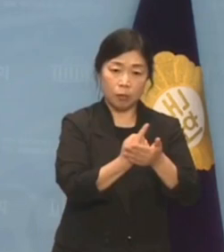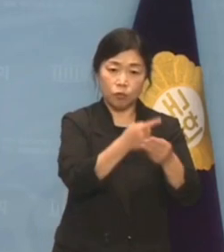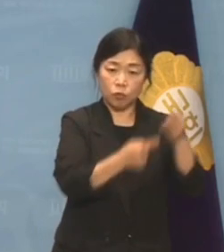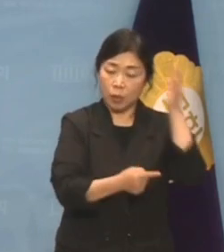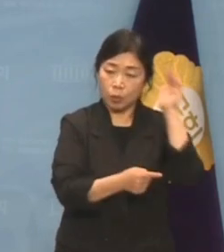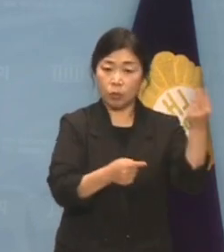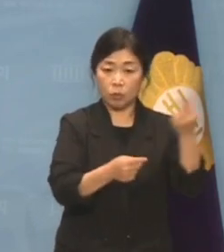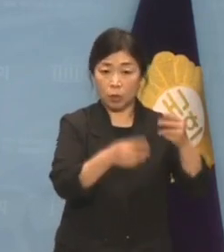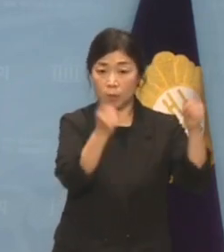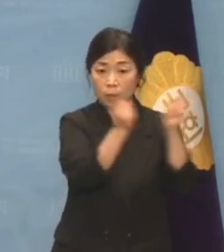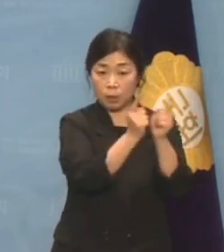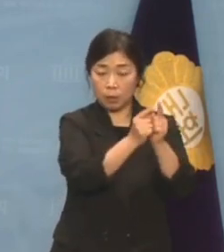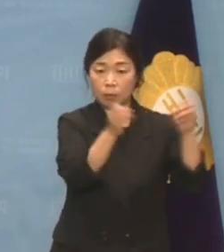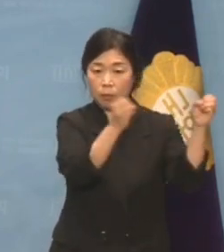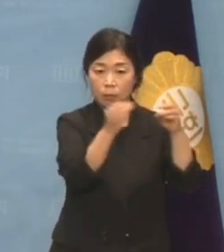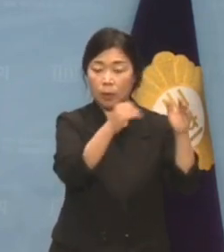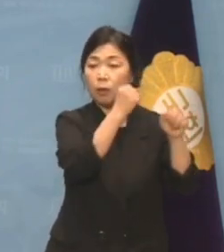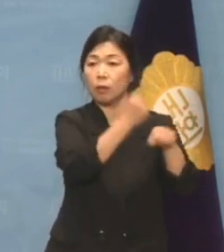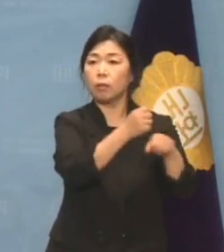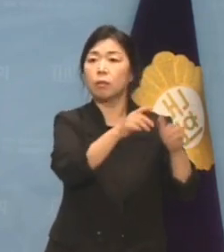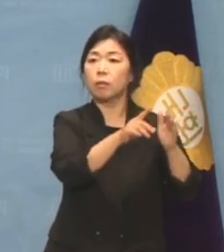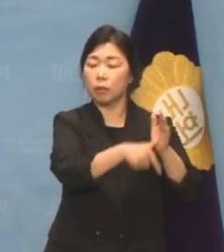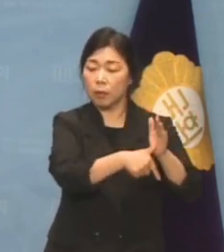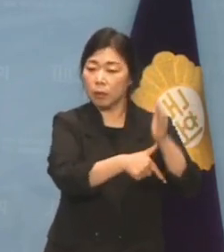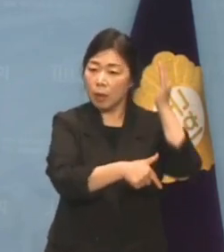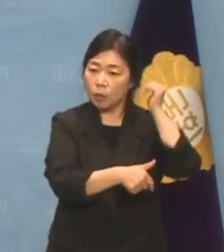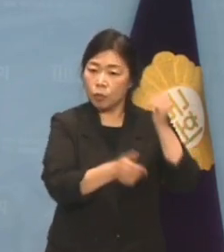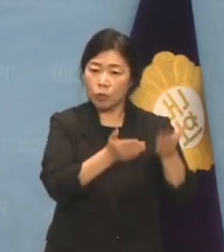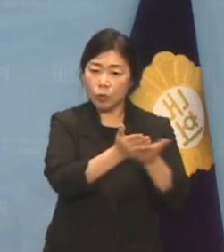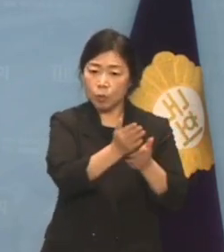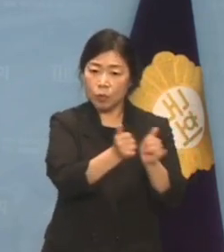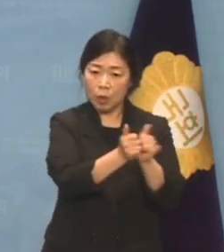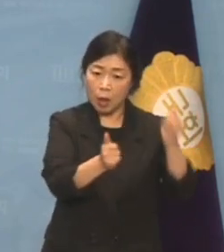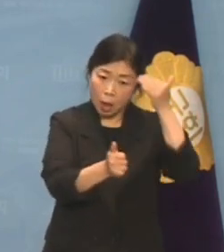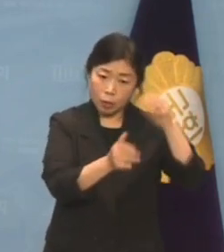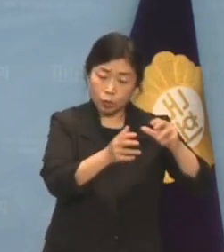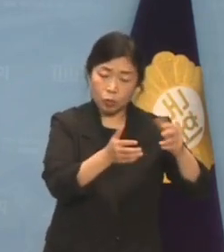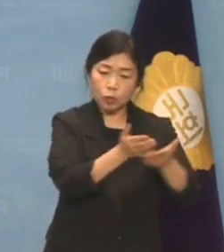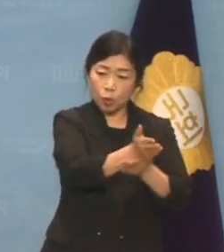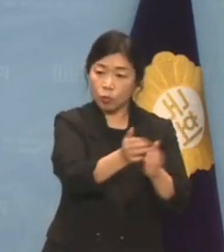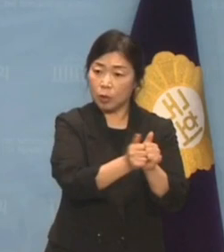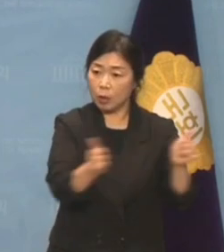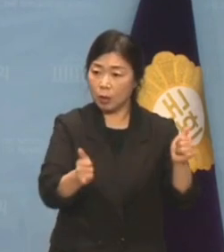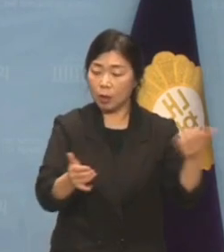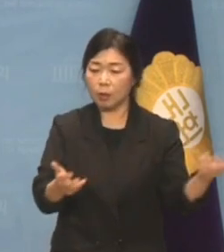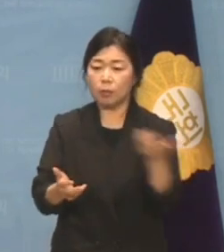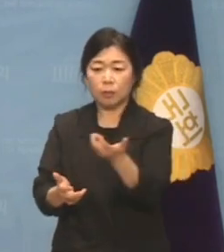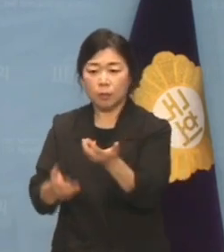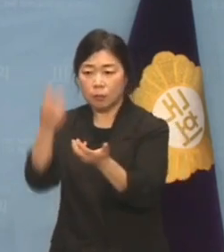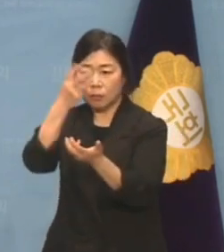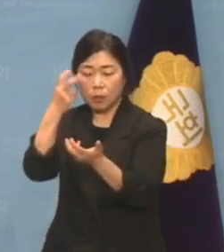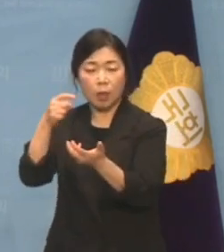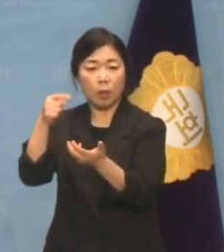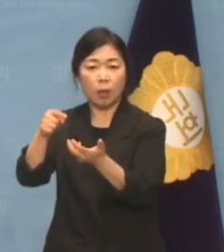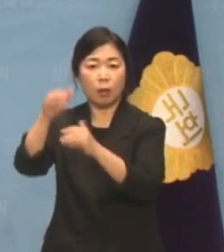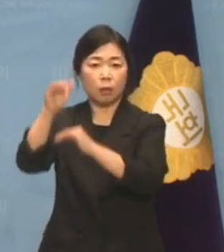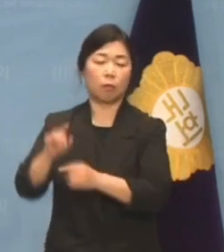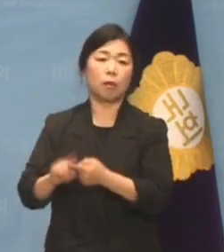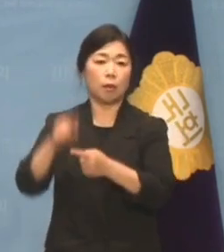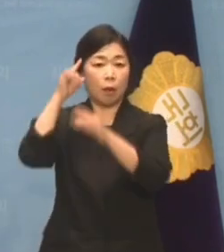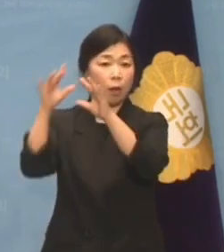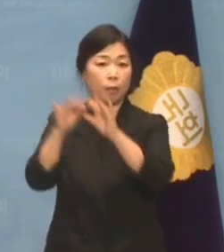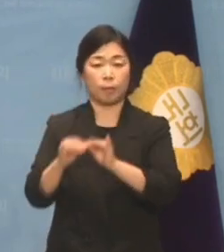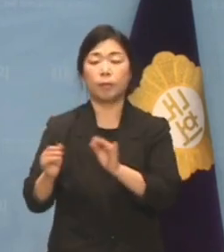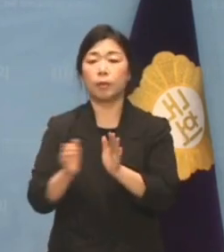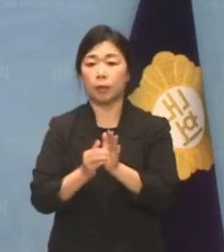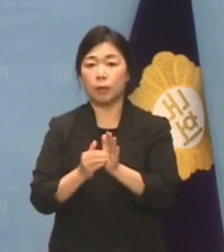방사성 오염수 방류에 따른 한국 전문가의 후쿠시마 현장 시찰단 파견에 합의했다. 후쿠시마